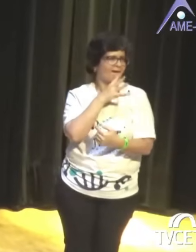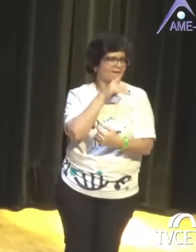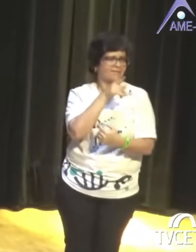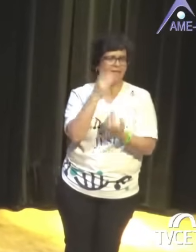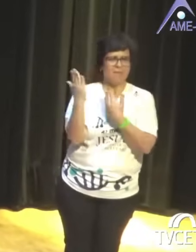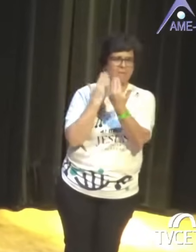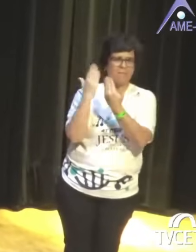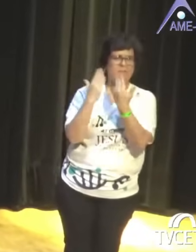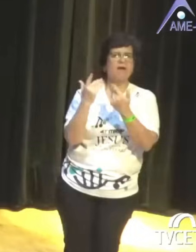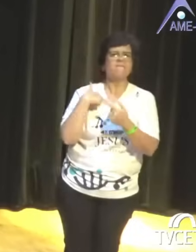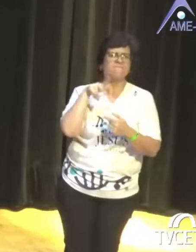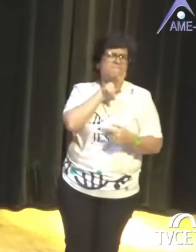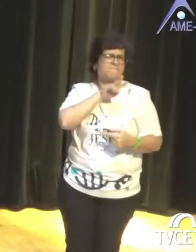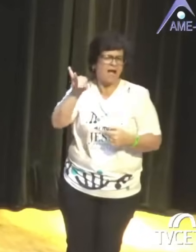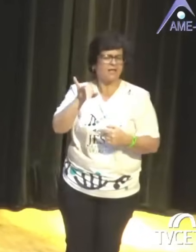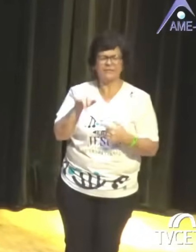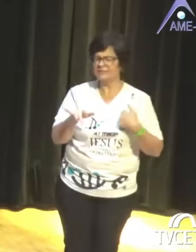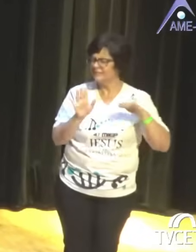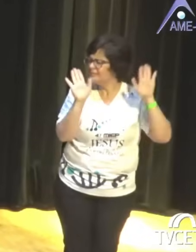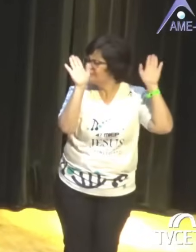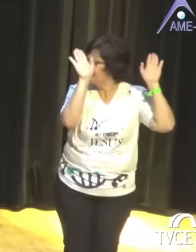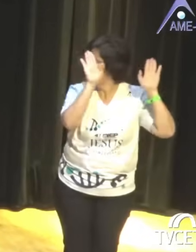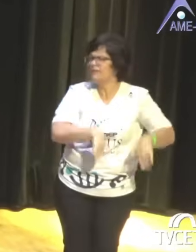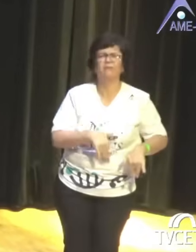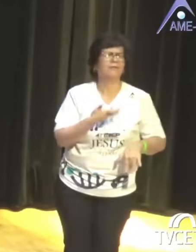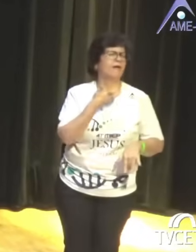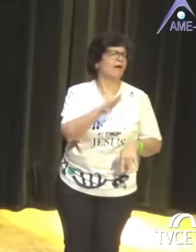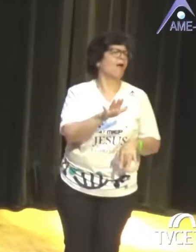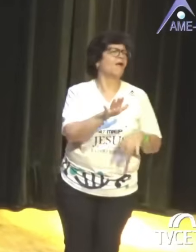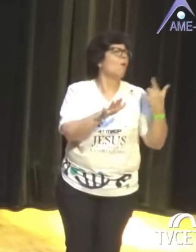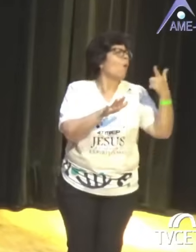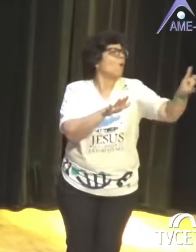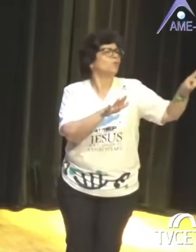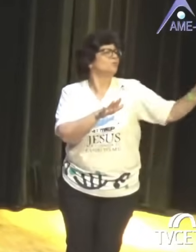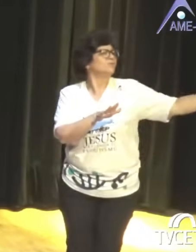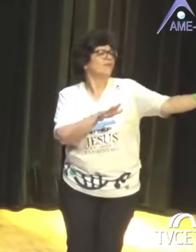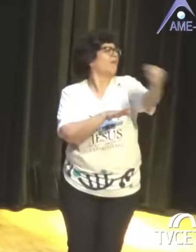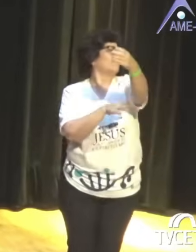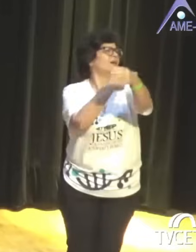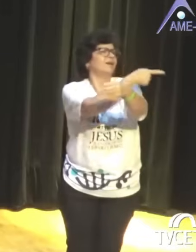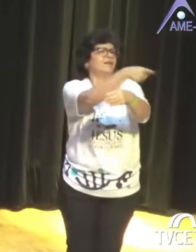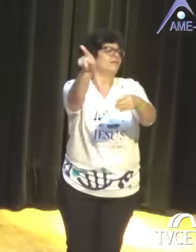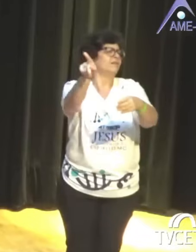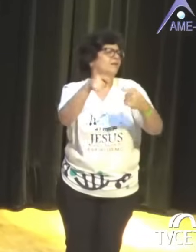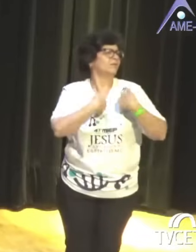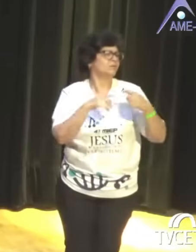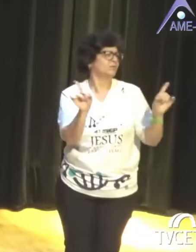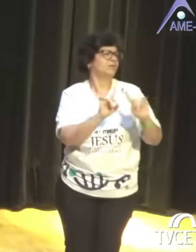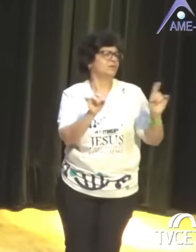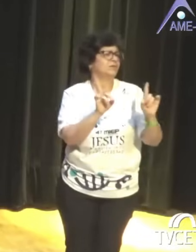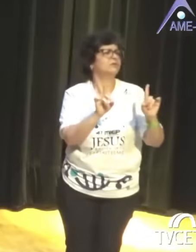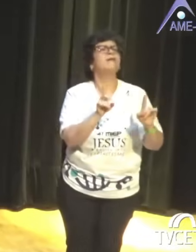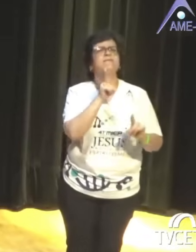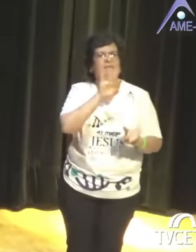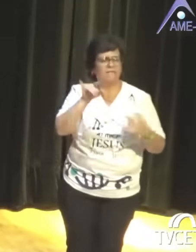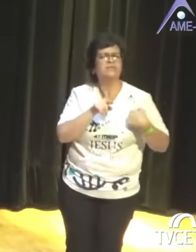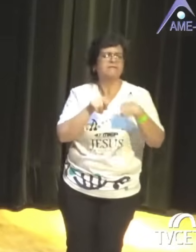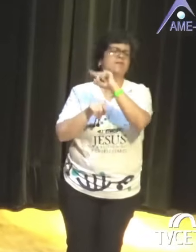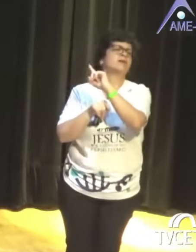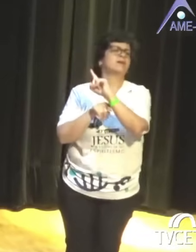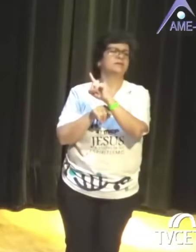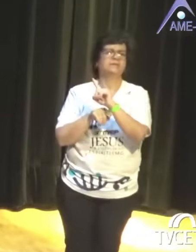porque ele fala assim eu vou te levar você fala assim esquece de mim tem outro aí leva o outro deix eu